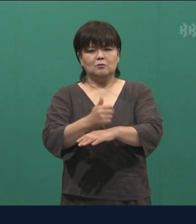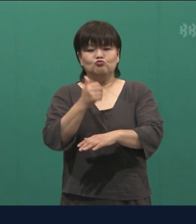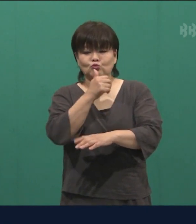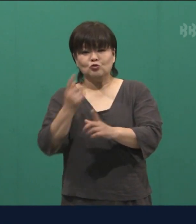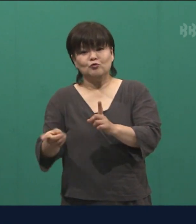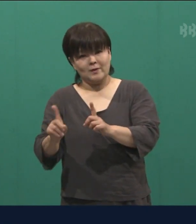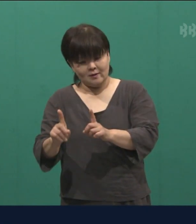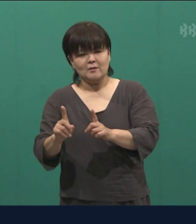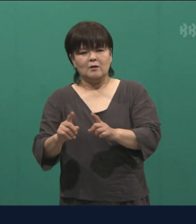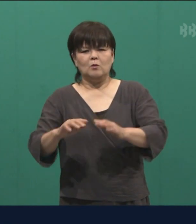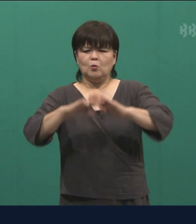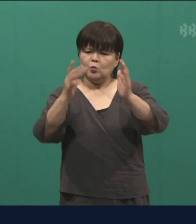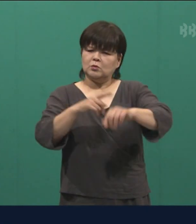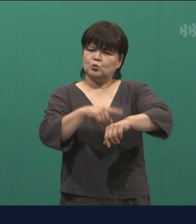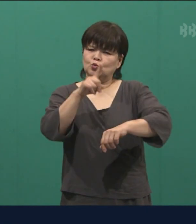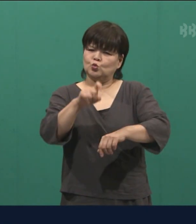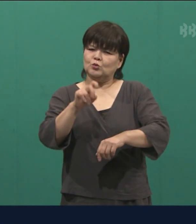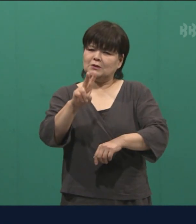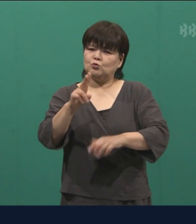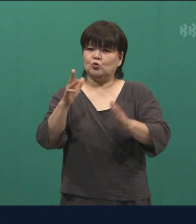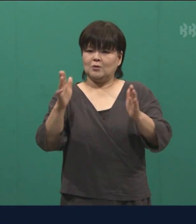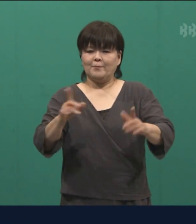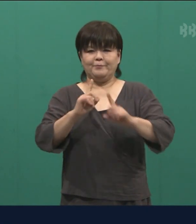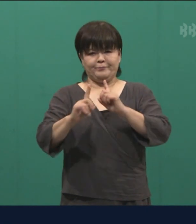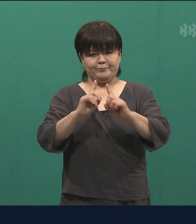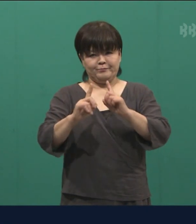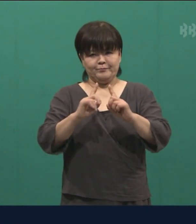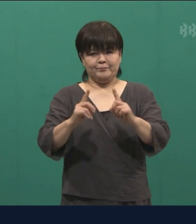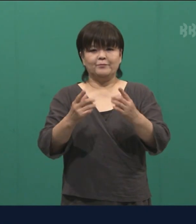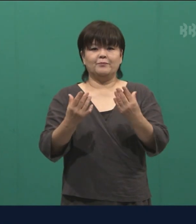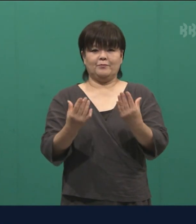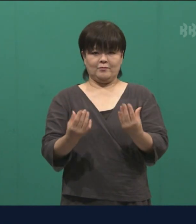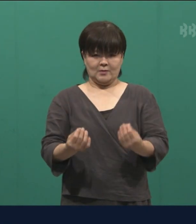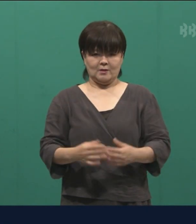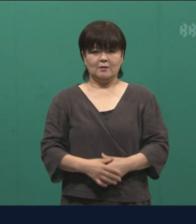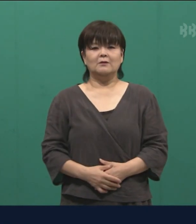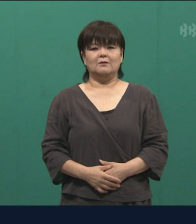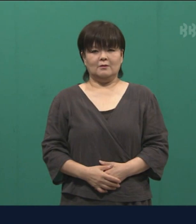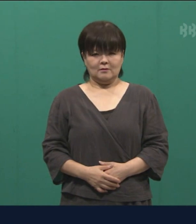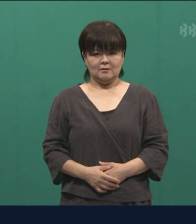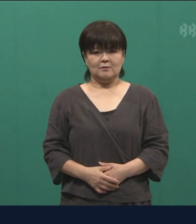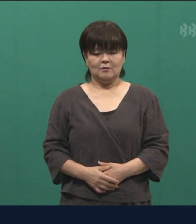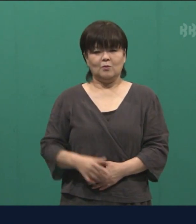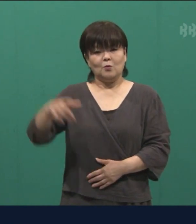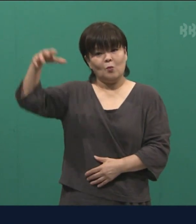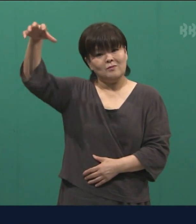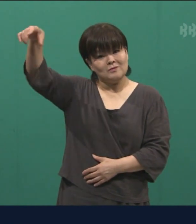三日月知事は通訳含めおよそ12分間言葉を紡ぎました。